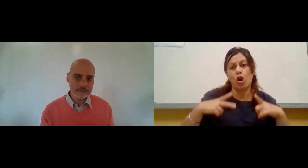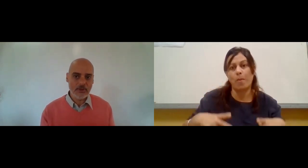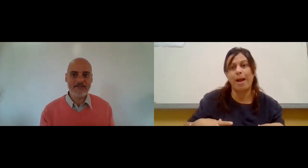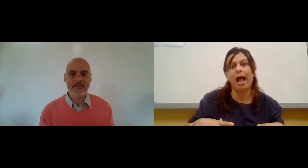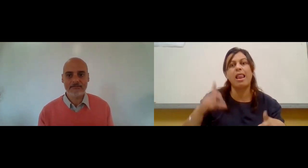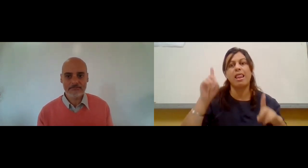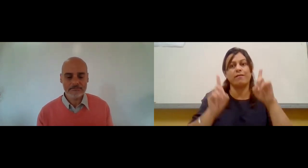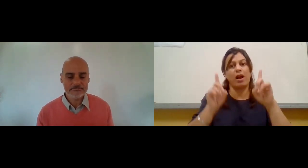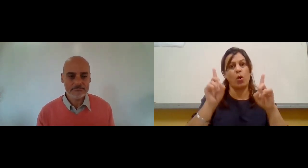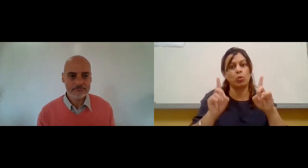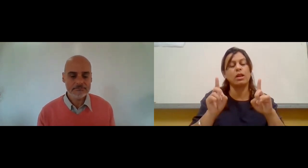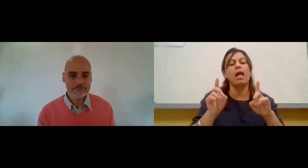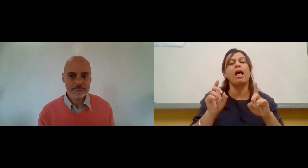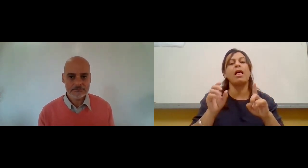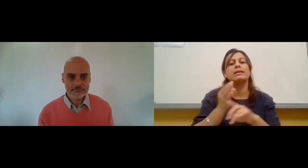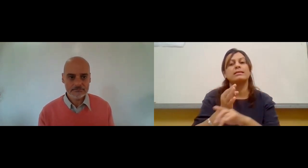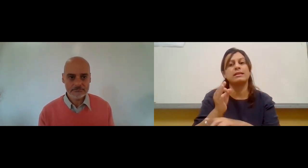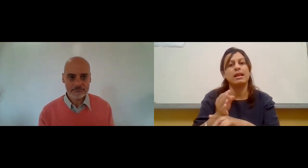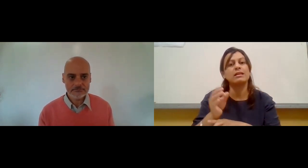pública, puede ser.